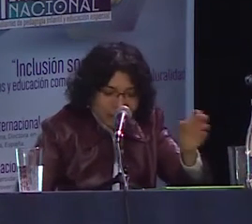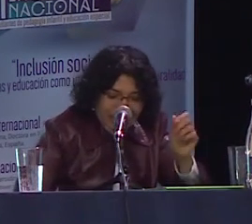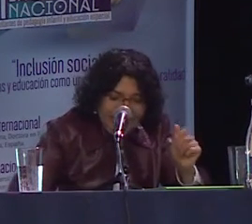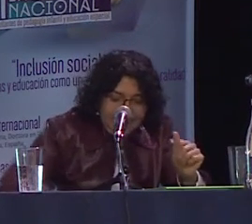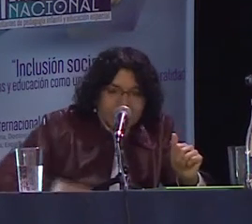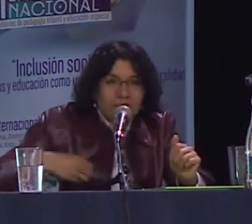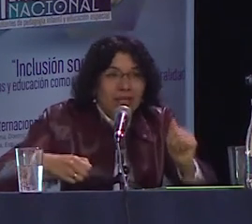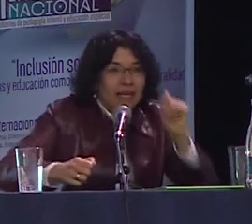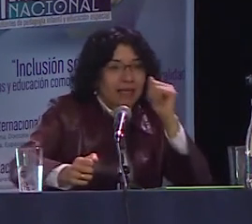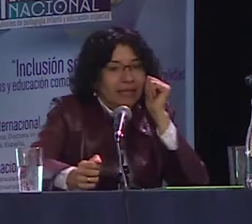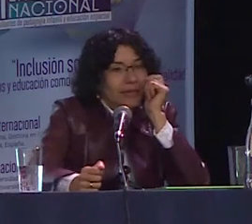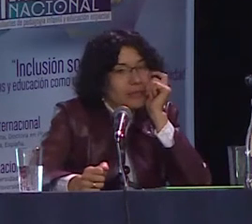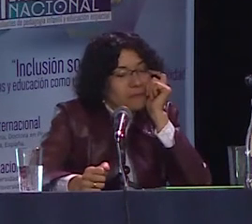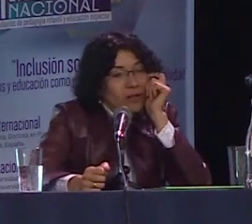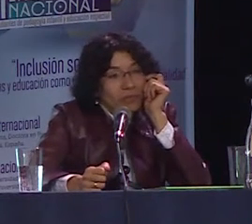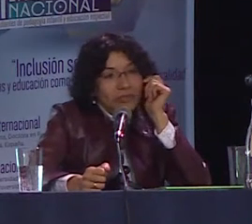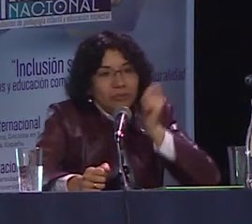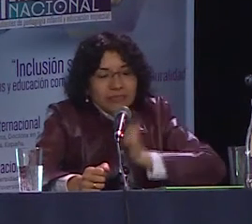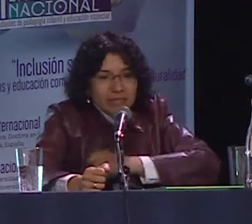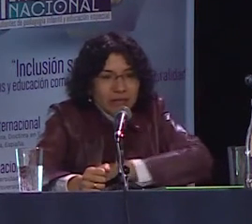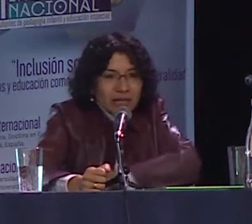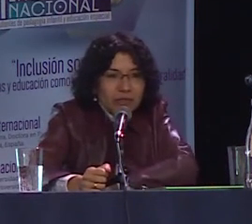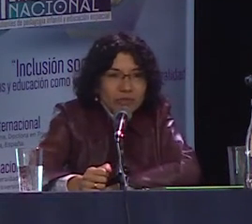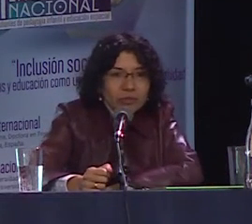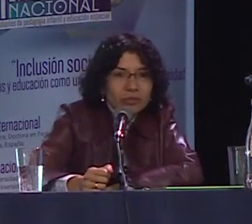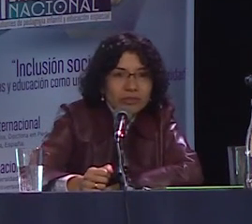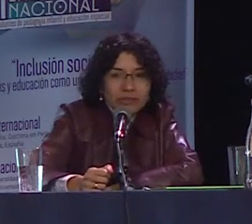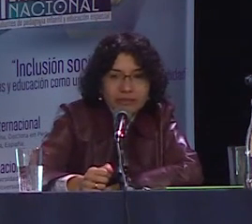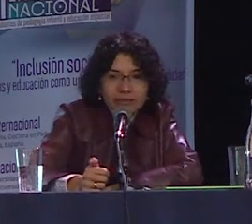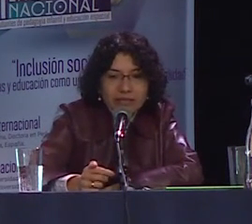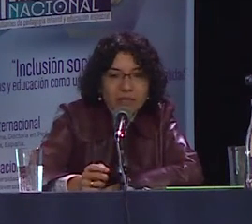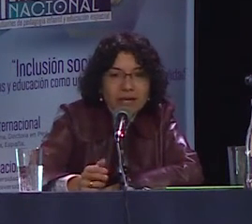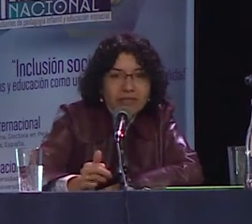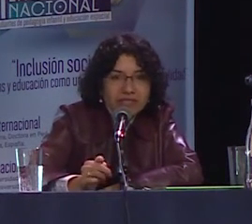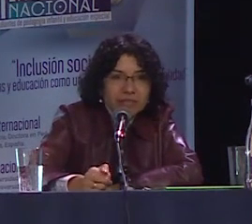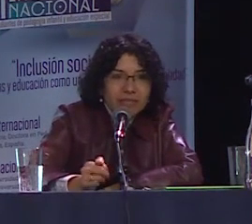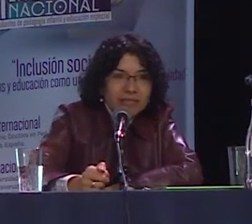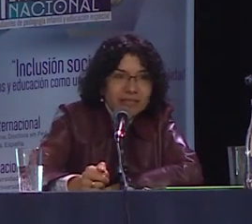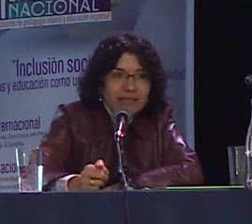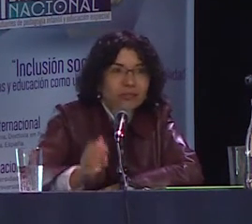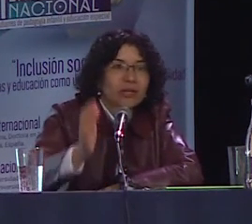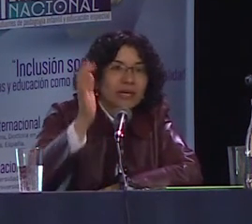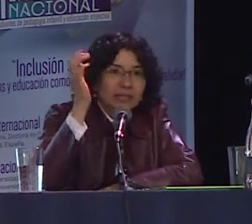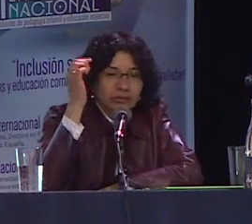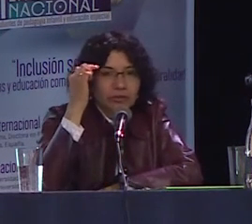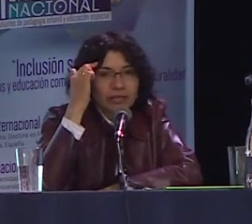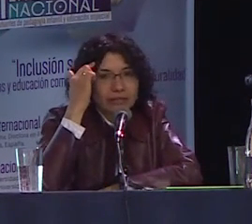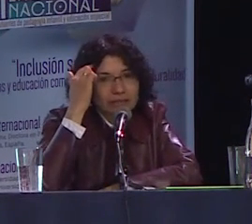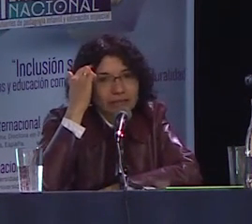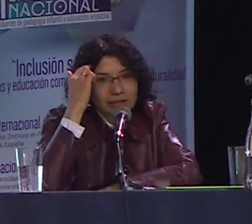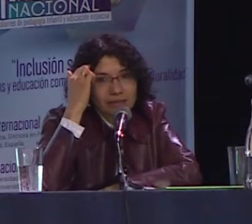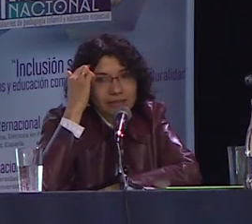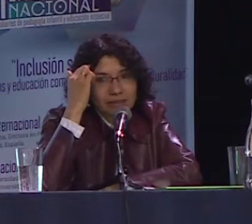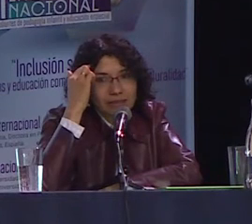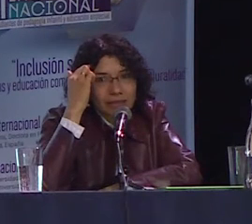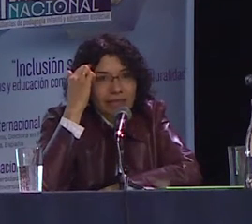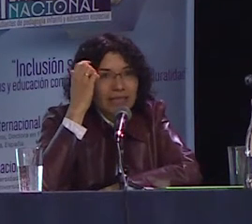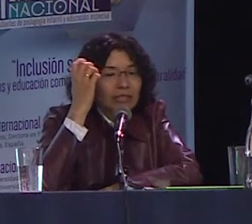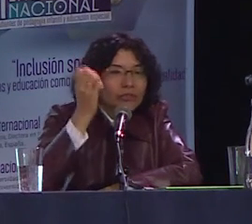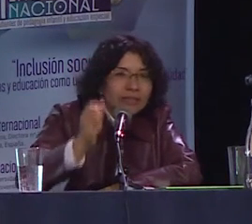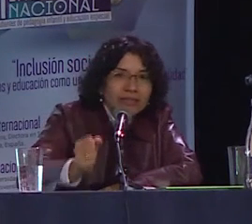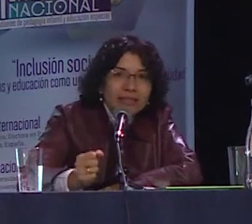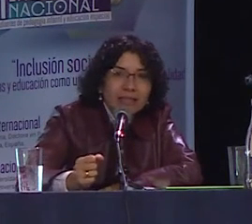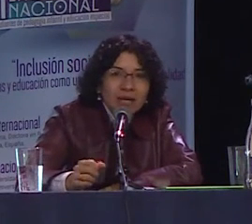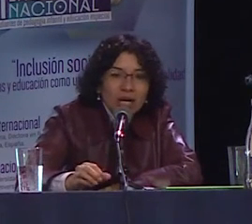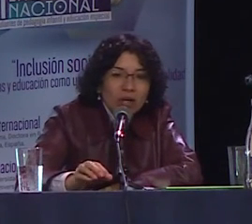Bueno, mil gracias. Como les comentaba, hay un autor que se llama Avishai Margalit que nos habla de la sociedad decente